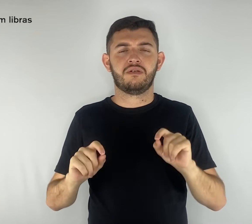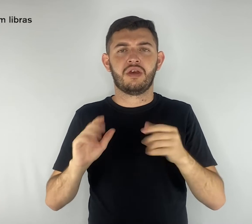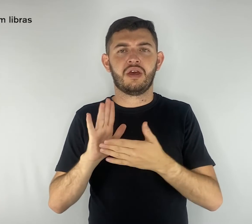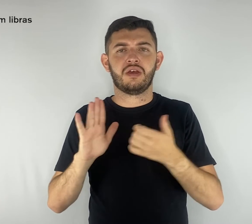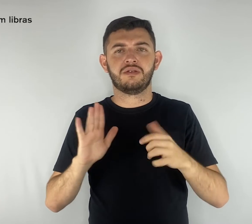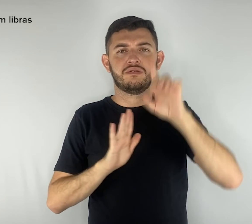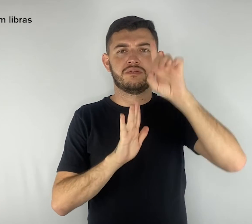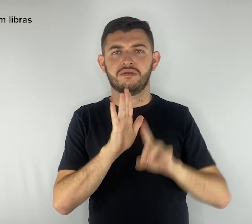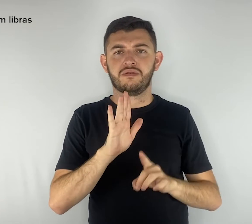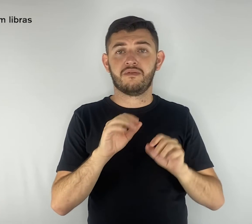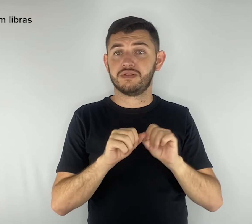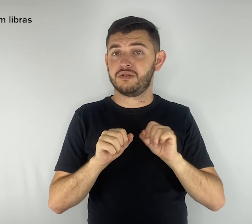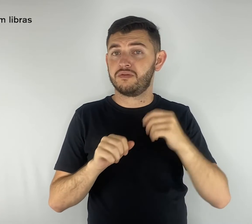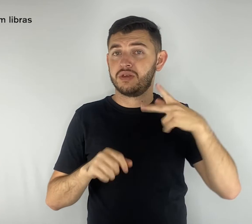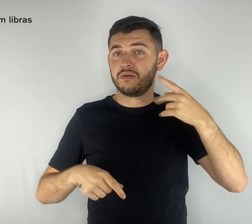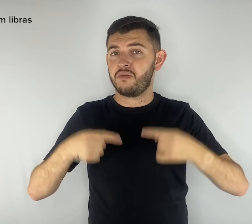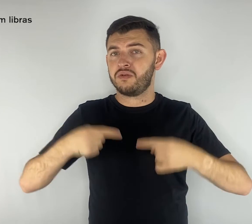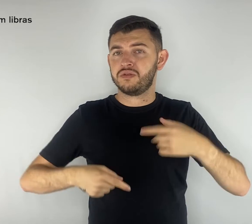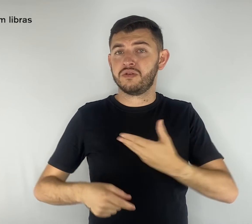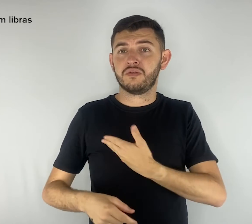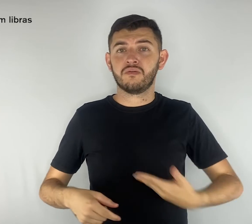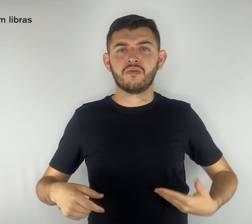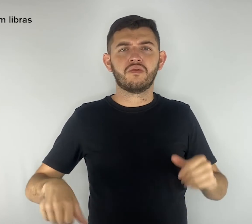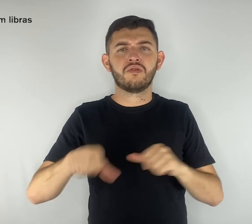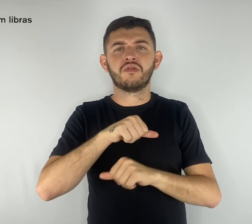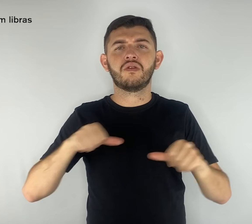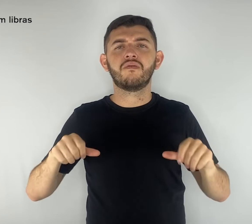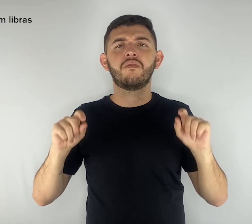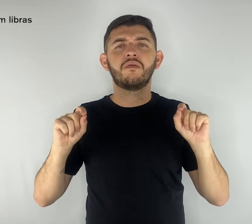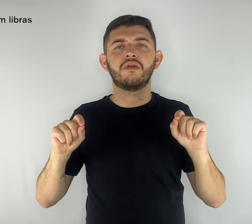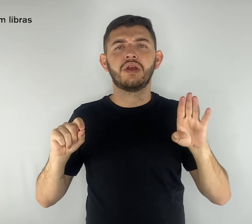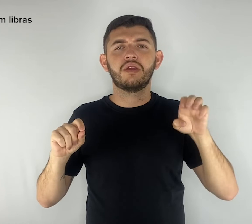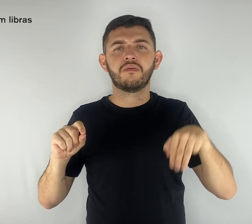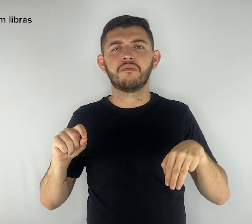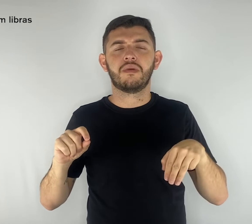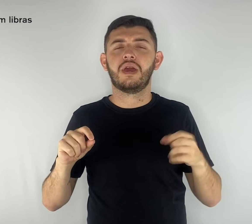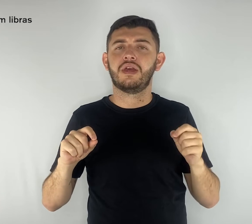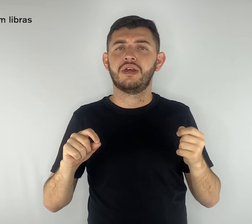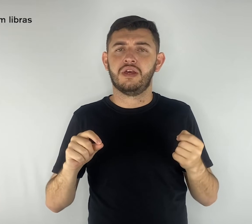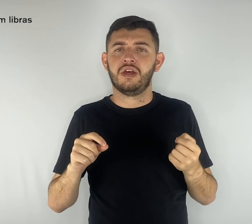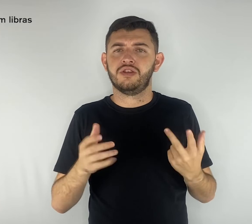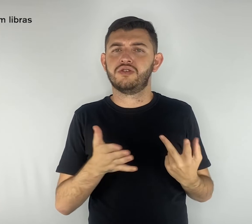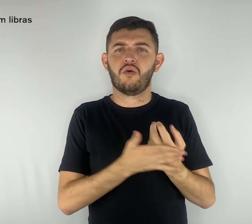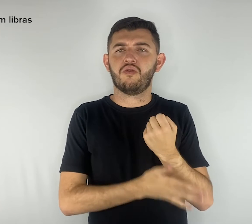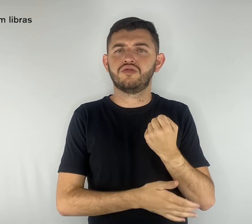direito, fazendo com que a política pública se transforme em um bem de consumo individual